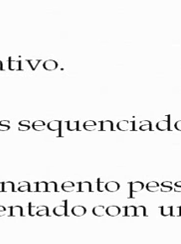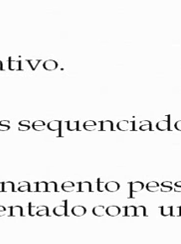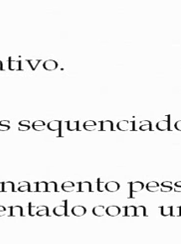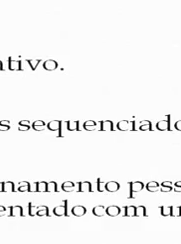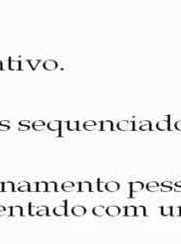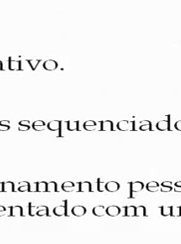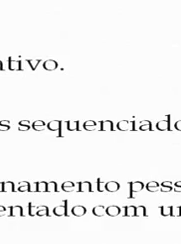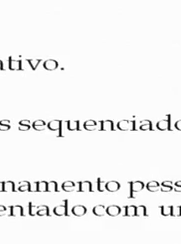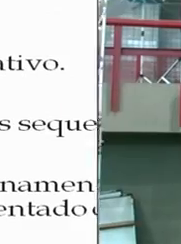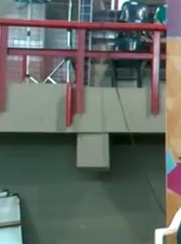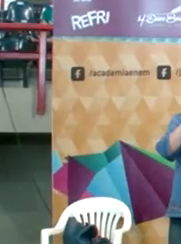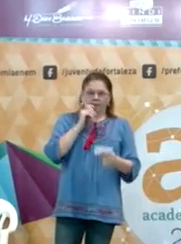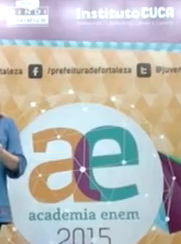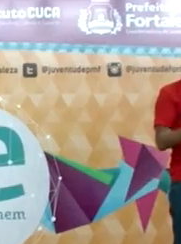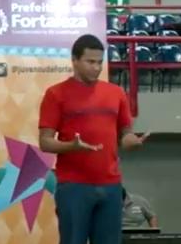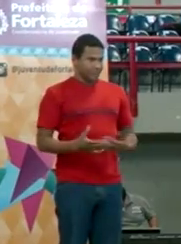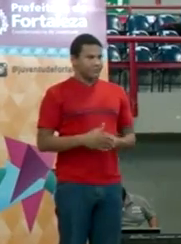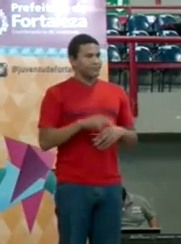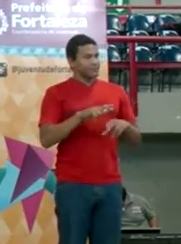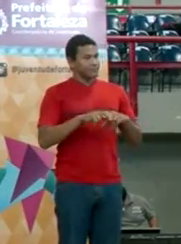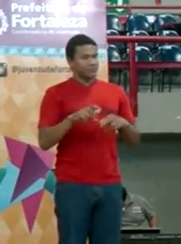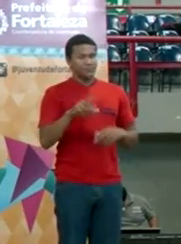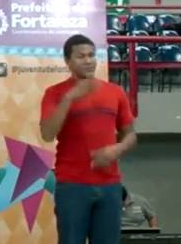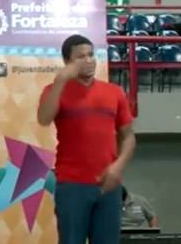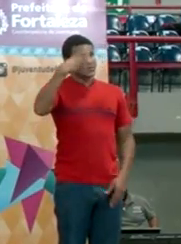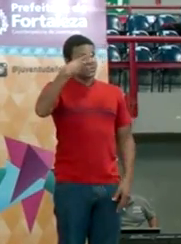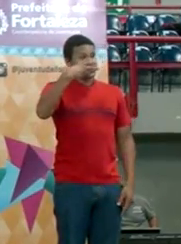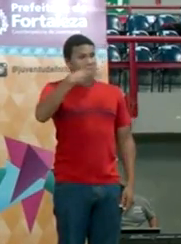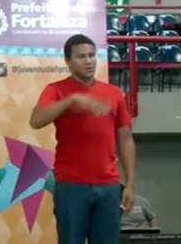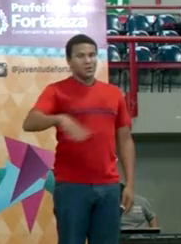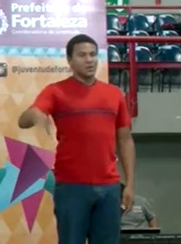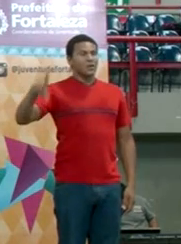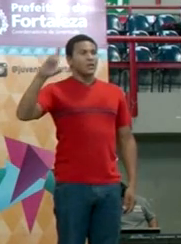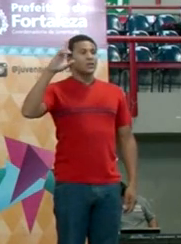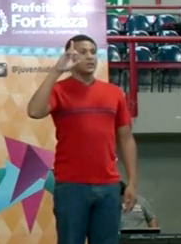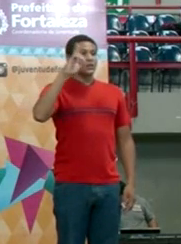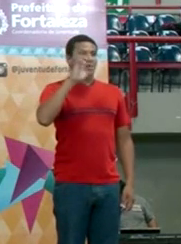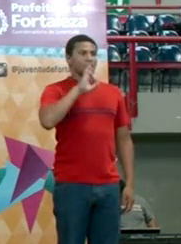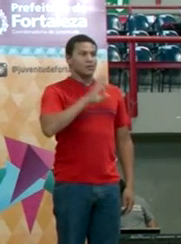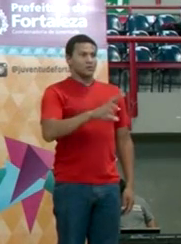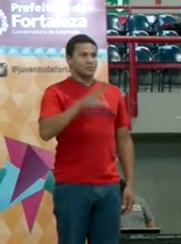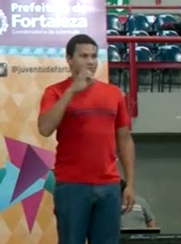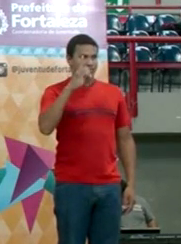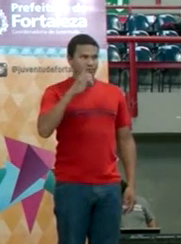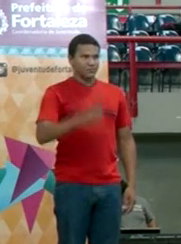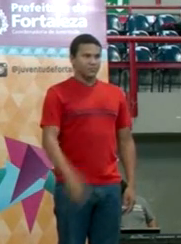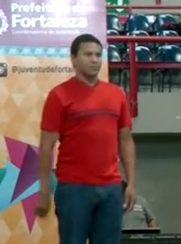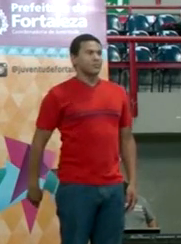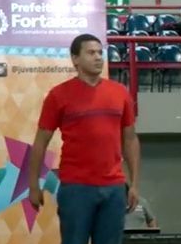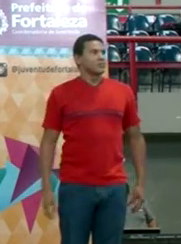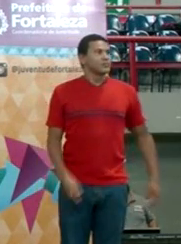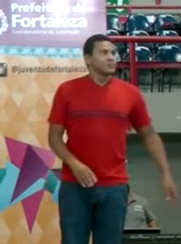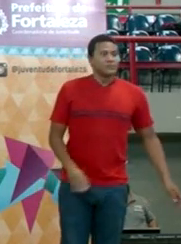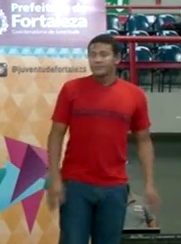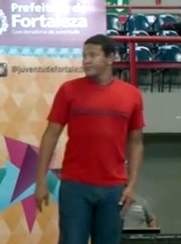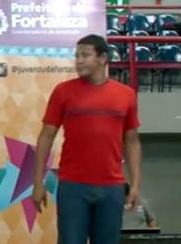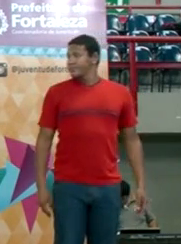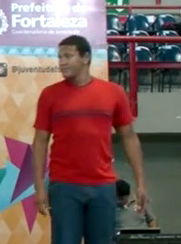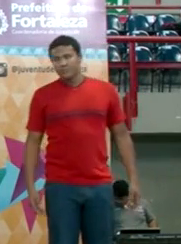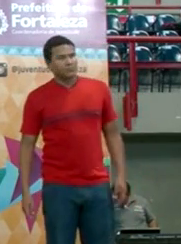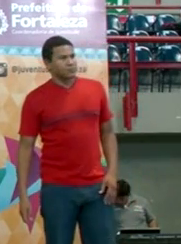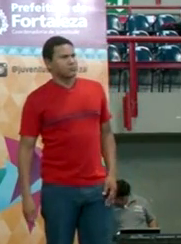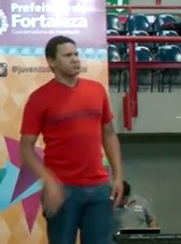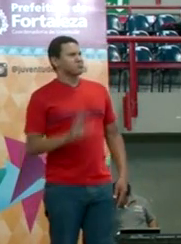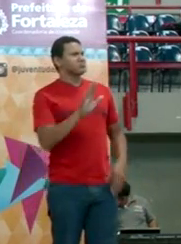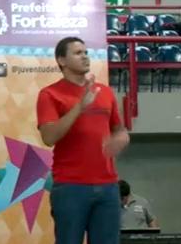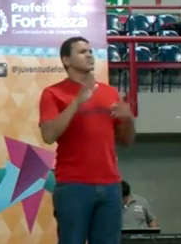questão, letra D de dado. Vamos dar pausa para a resposta de 2 outras perguntas. É errado o uso